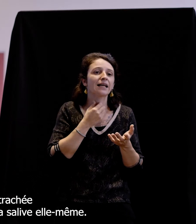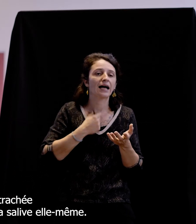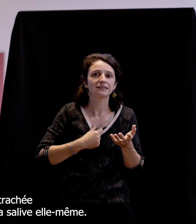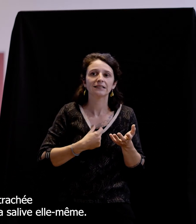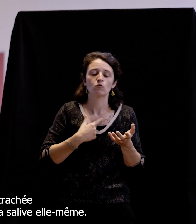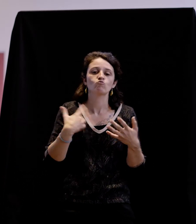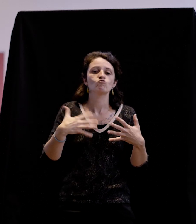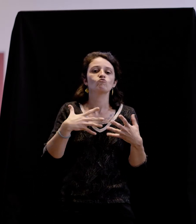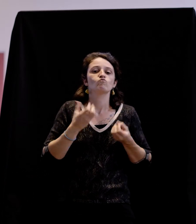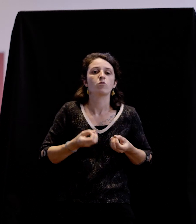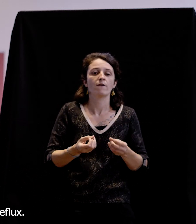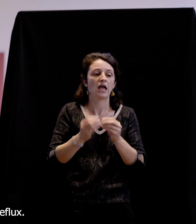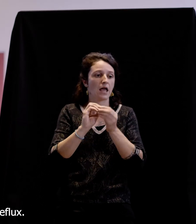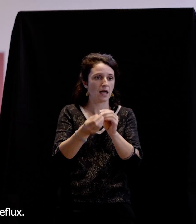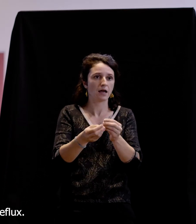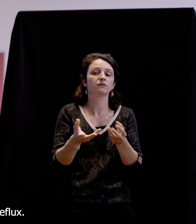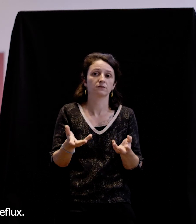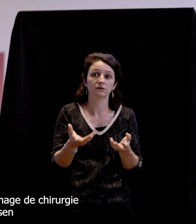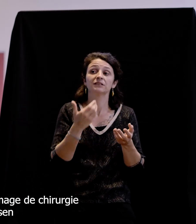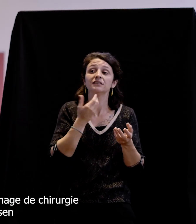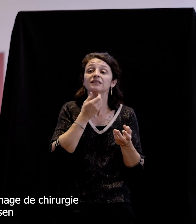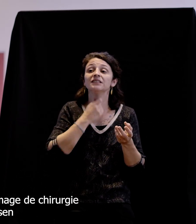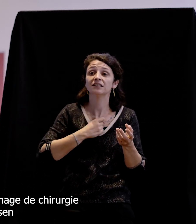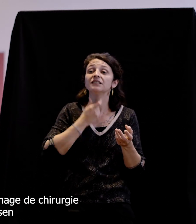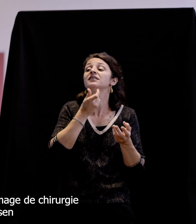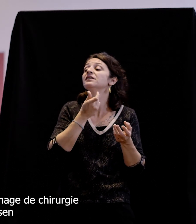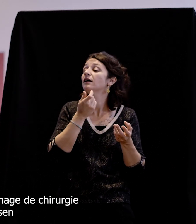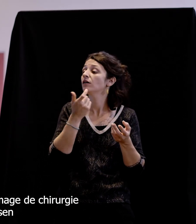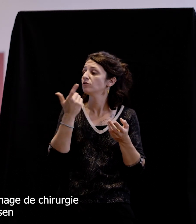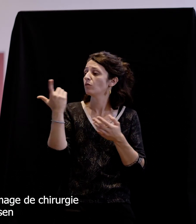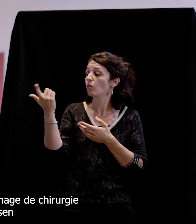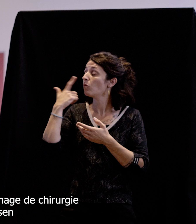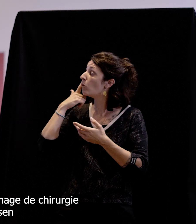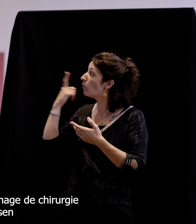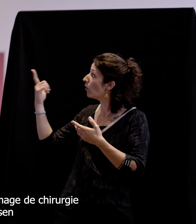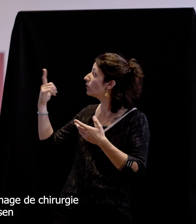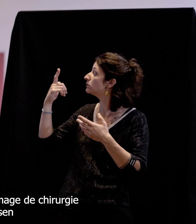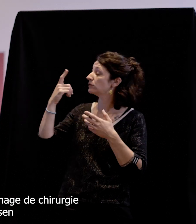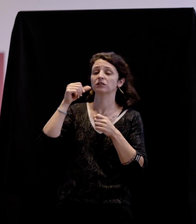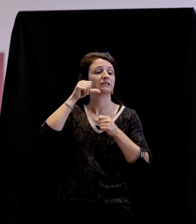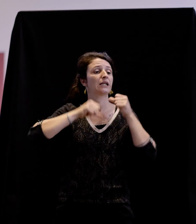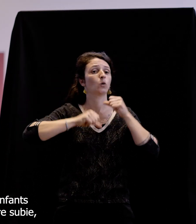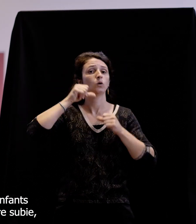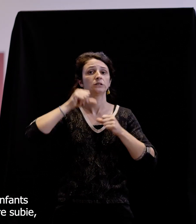l'alimentation ou la salive elle-même. Donc, le reflux, je vous ai mis une image de chirurgie de Nissen, dont